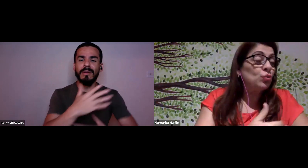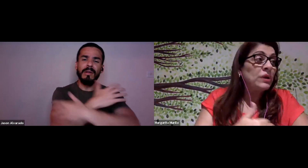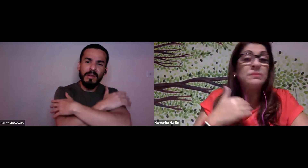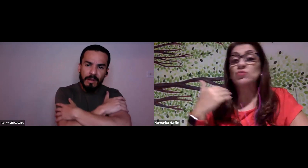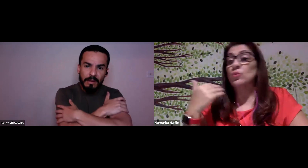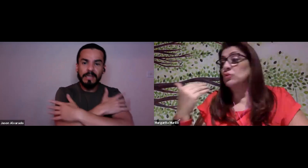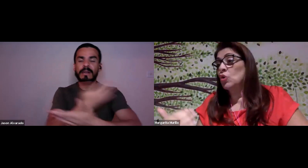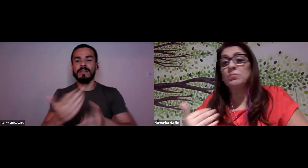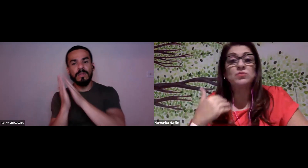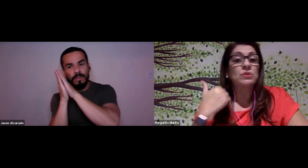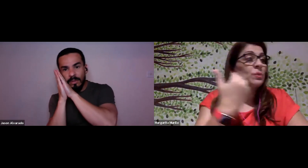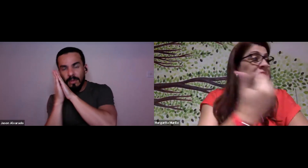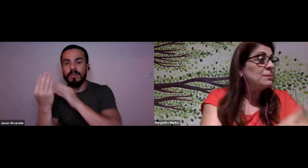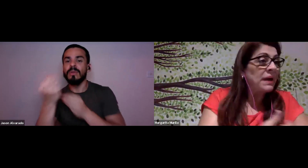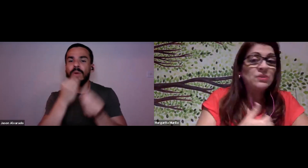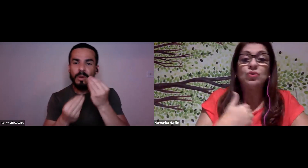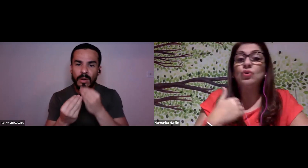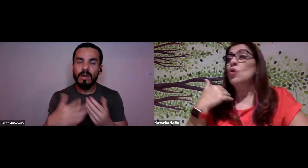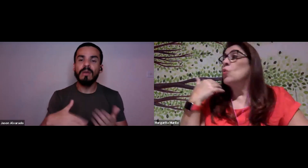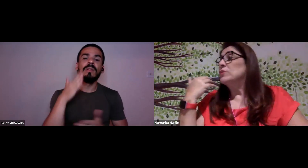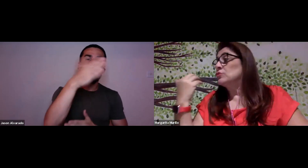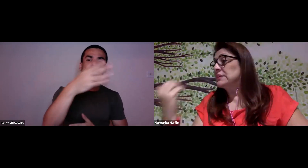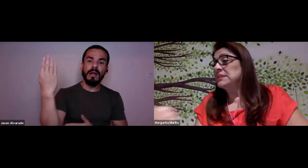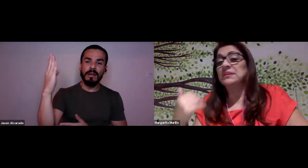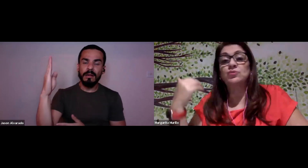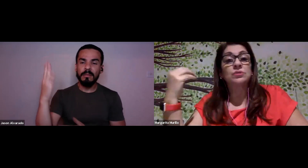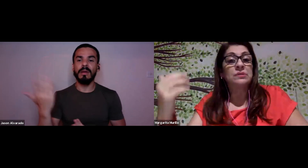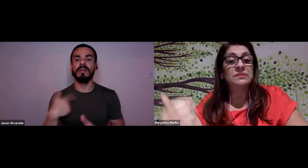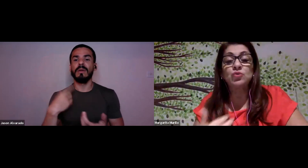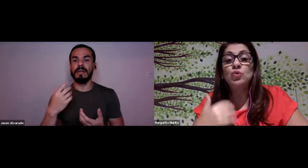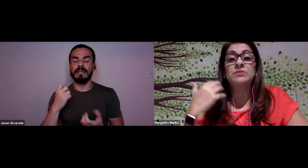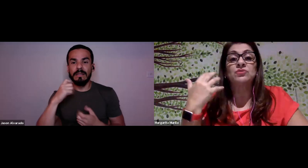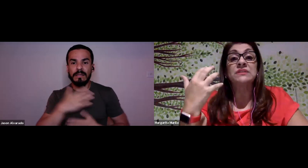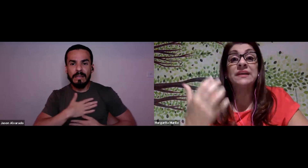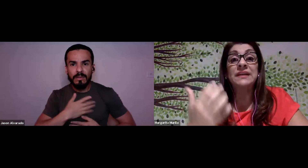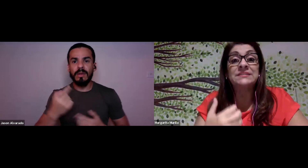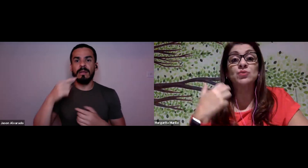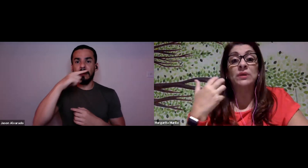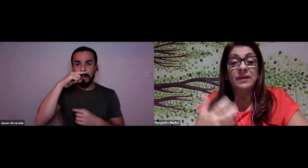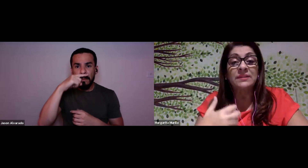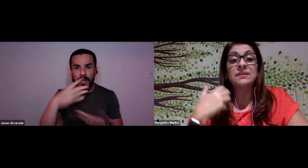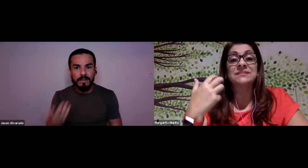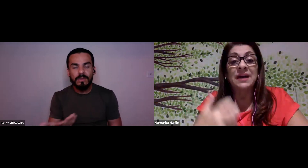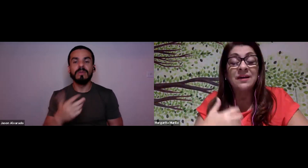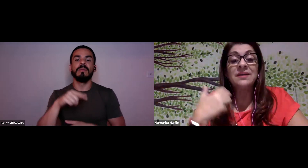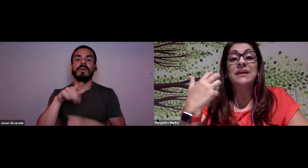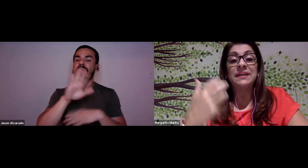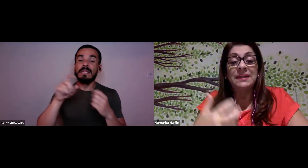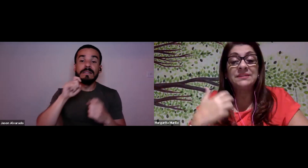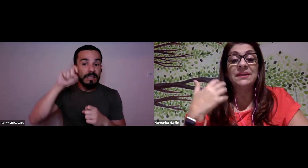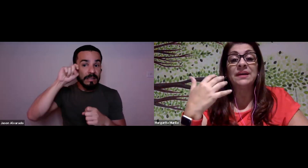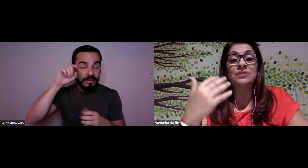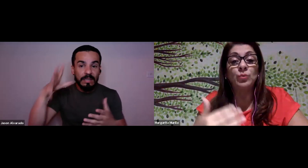Cuando duermes cuando comes cuando vas al baño cuando te excitas cuando te masturbas o sea es que la sexualidad está